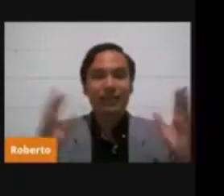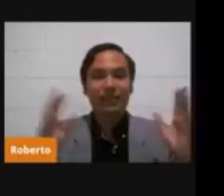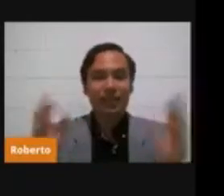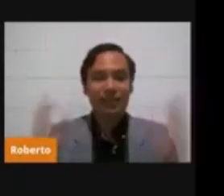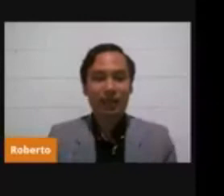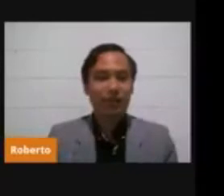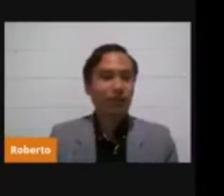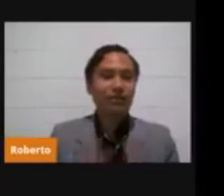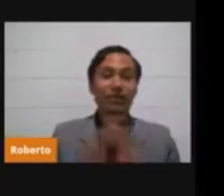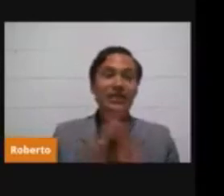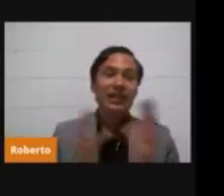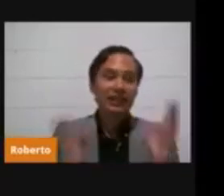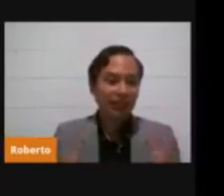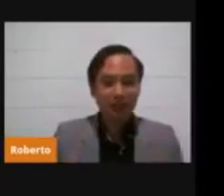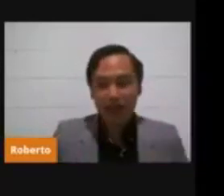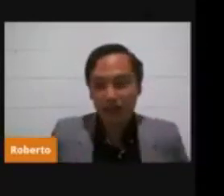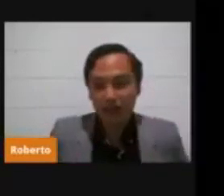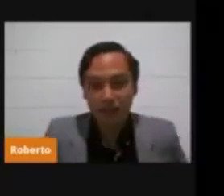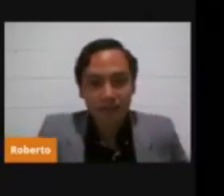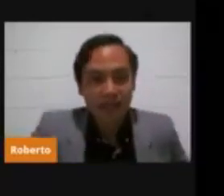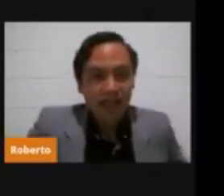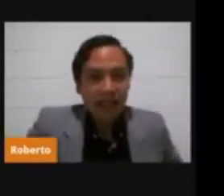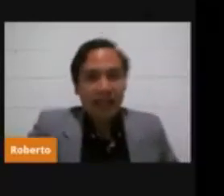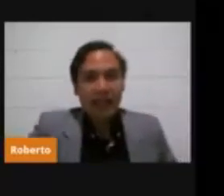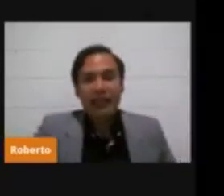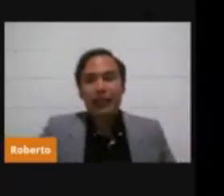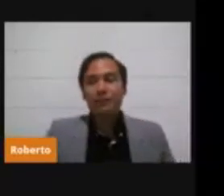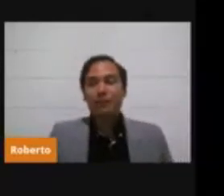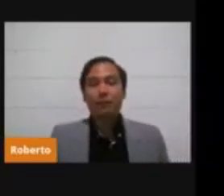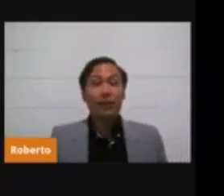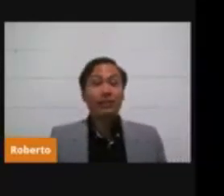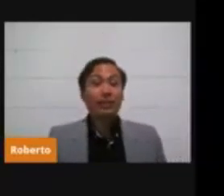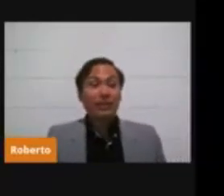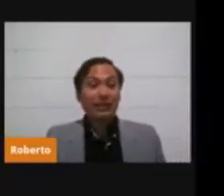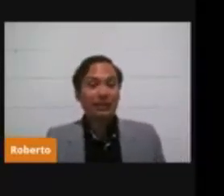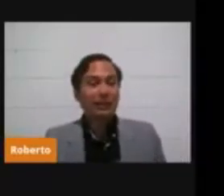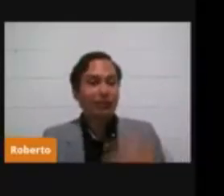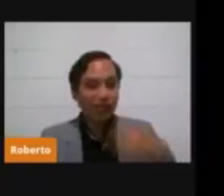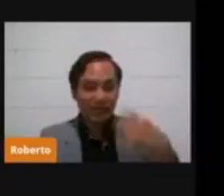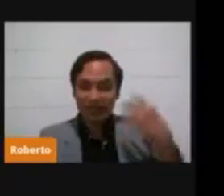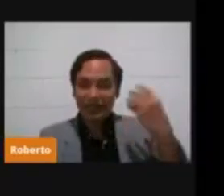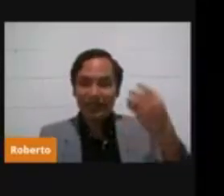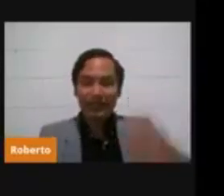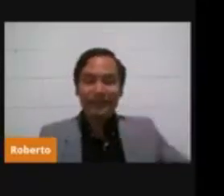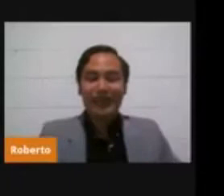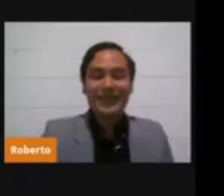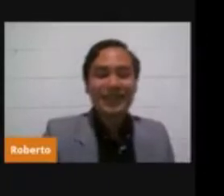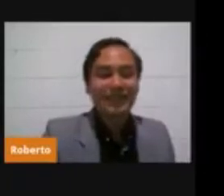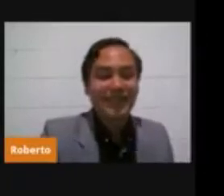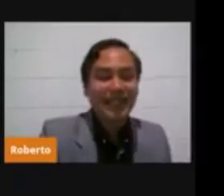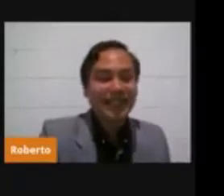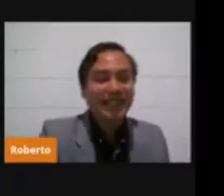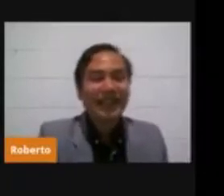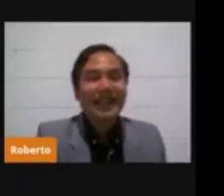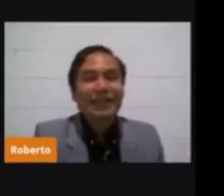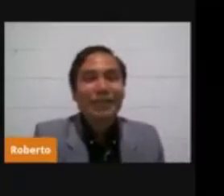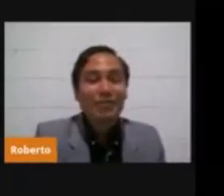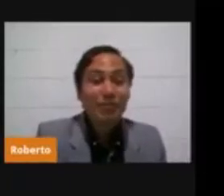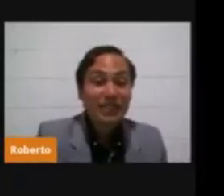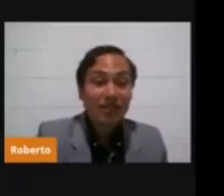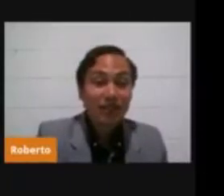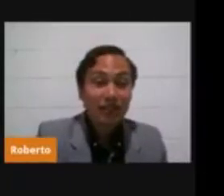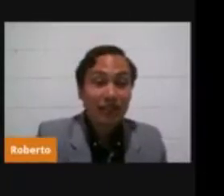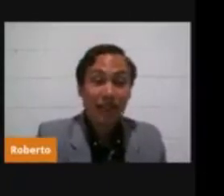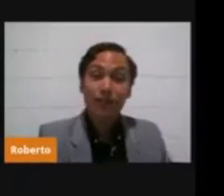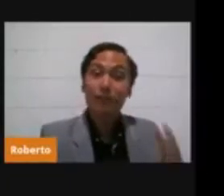pero nada, nos crece barba, otros no quisieran tener barba. Pero también dentro de esas diferencias físicas